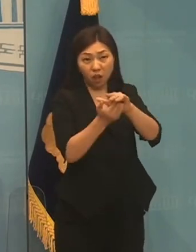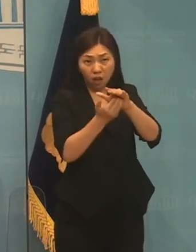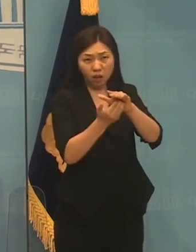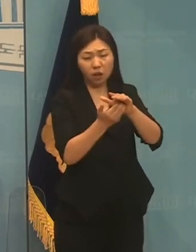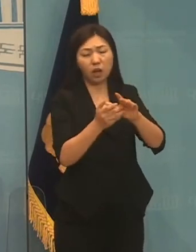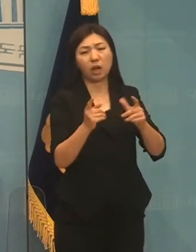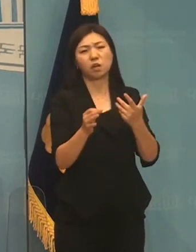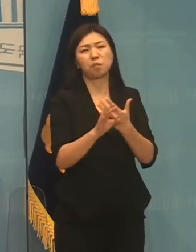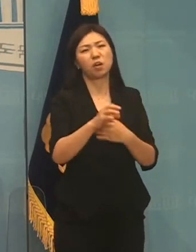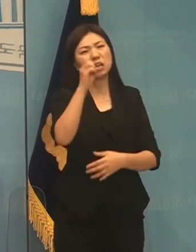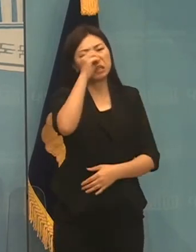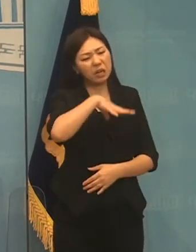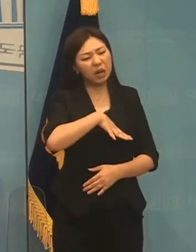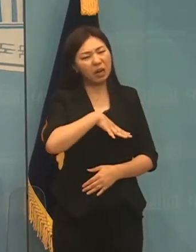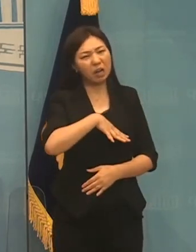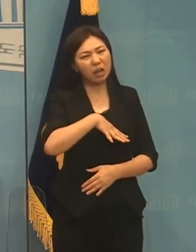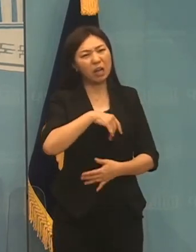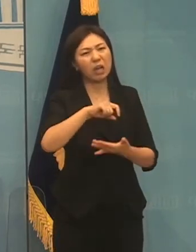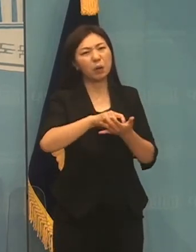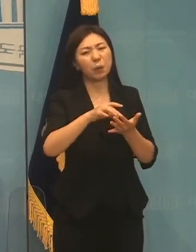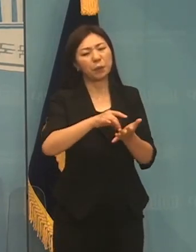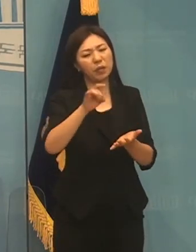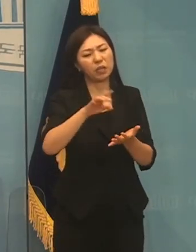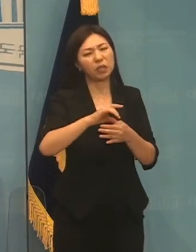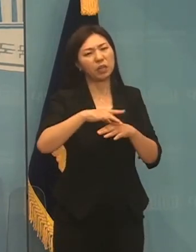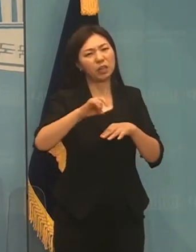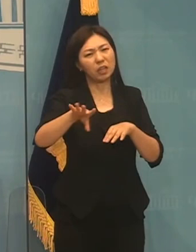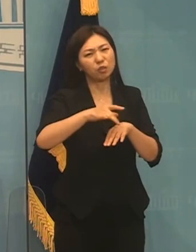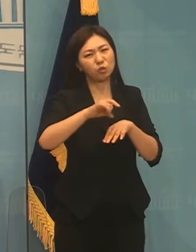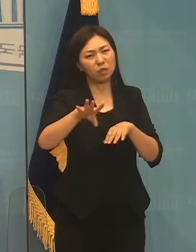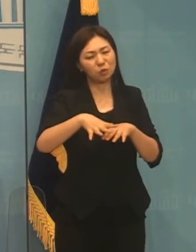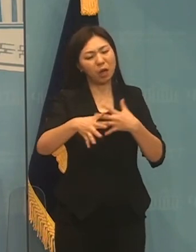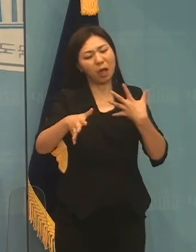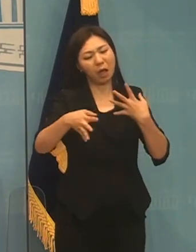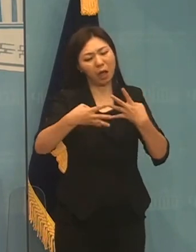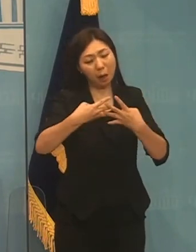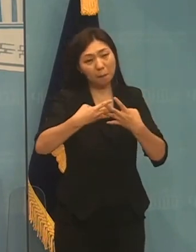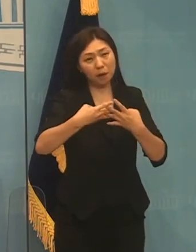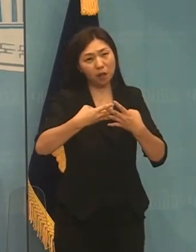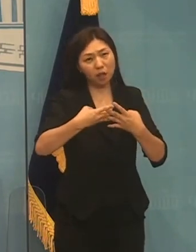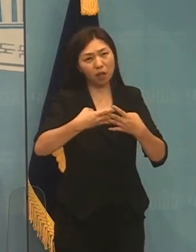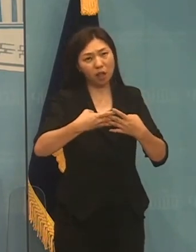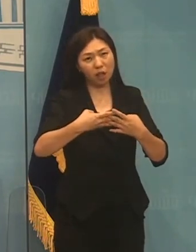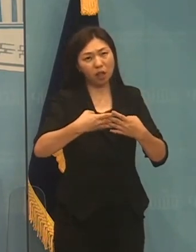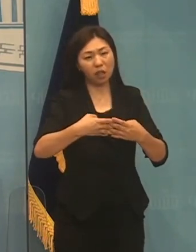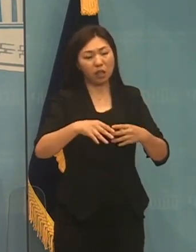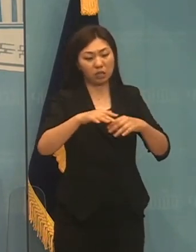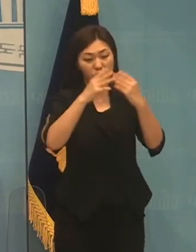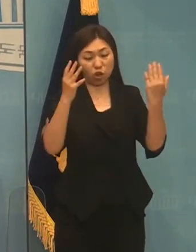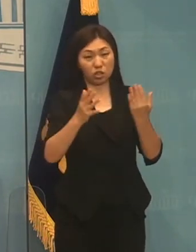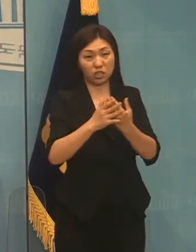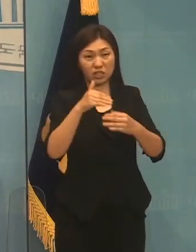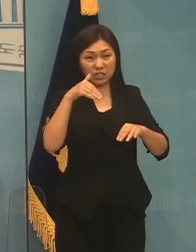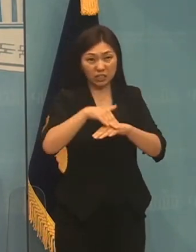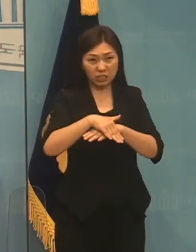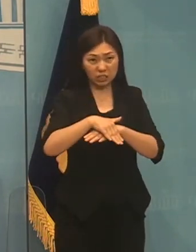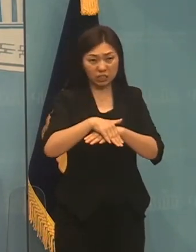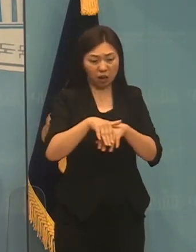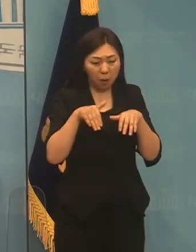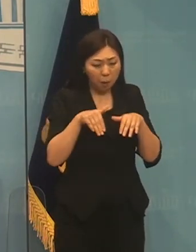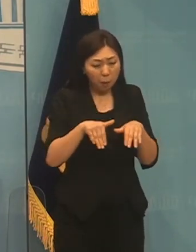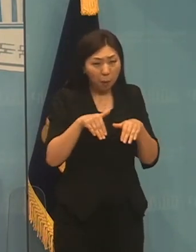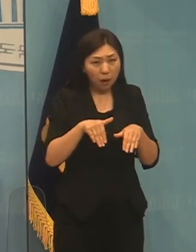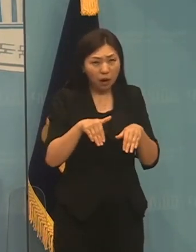아니면 적당히 타협하여 비겁하게 주저앉아 전체주의 정권에 노예가 되어 무차하게 임명할